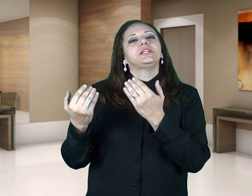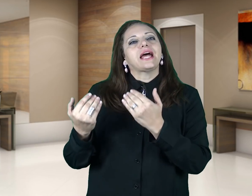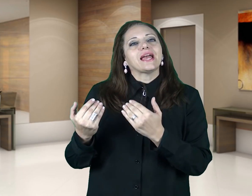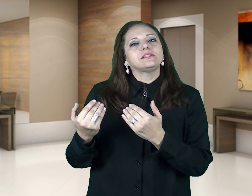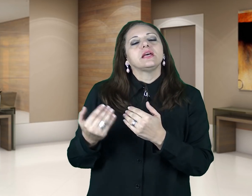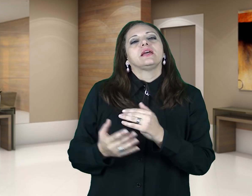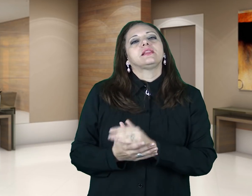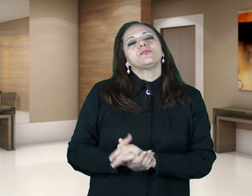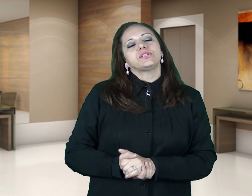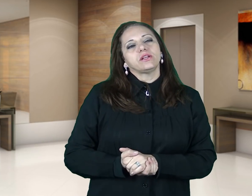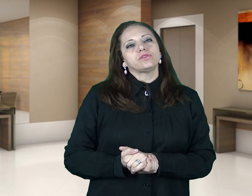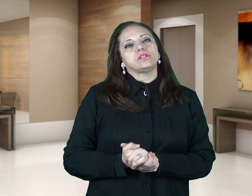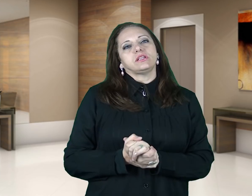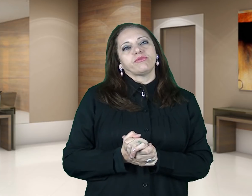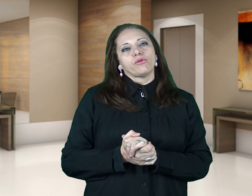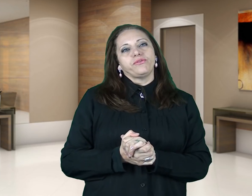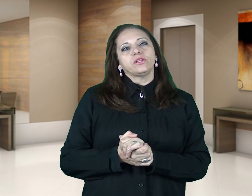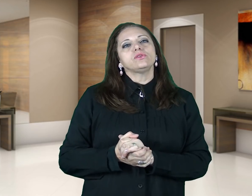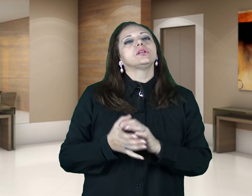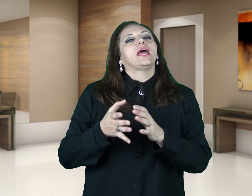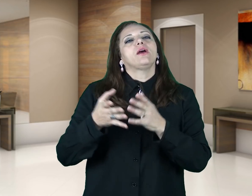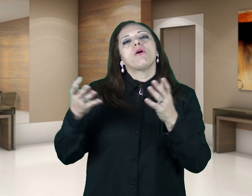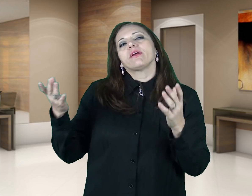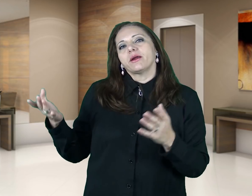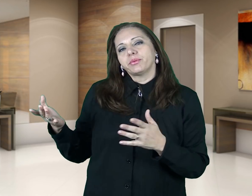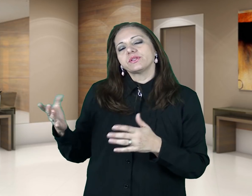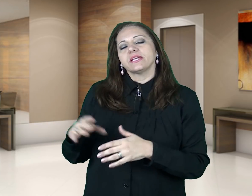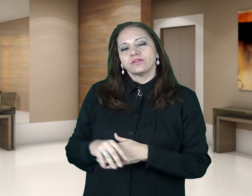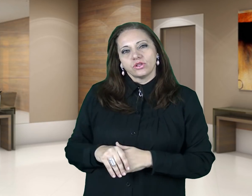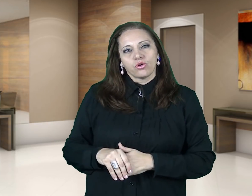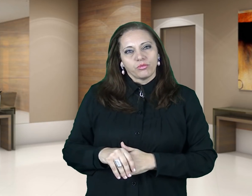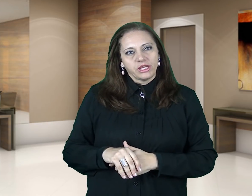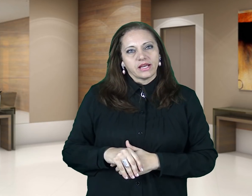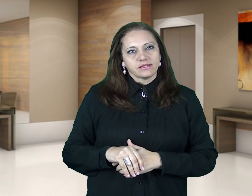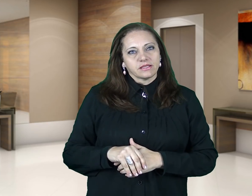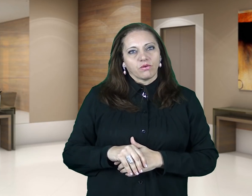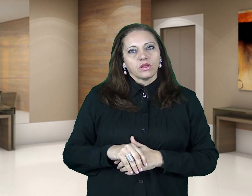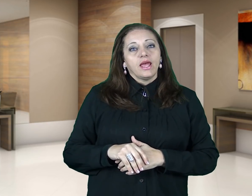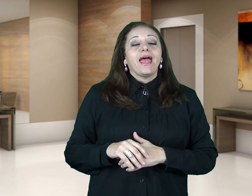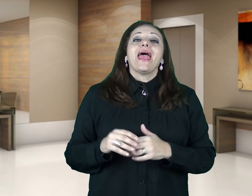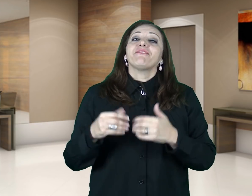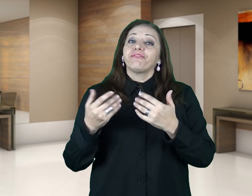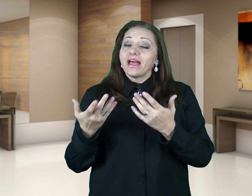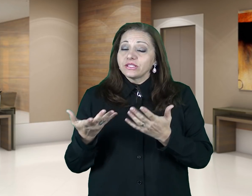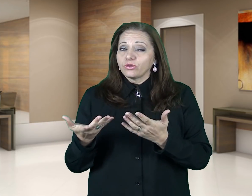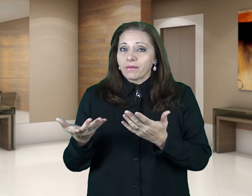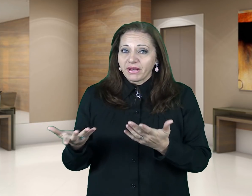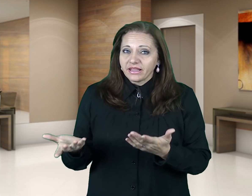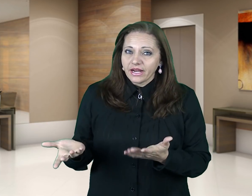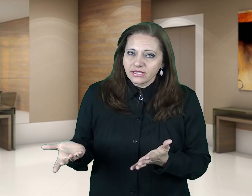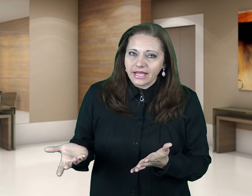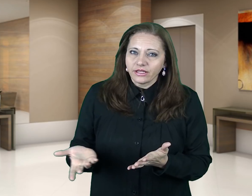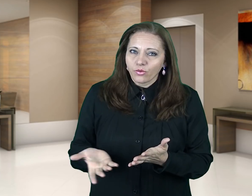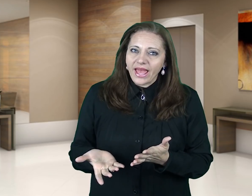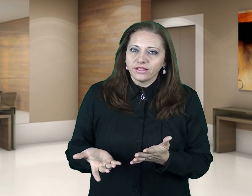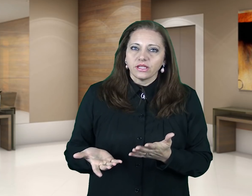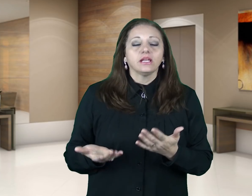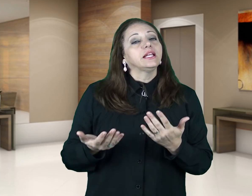os sinais que estão sendo desenvolvidos em qualquer processo de comunicação. É fácil de aprender sign